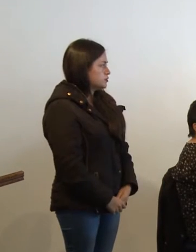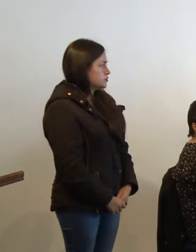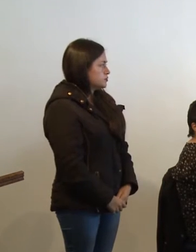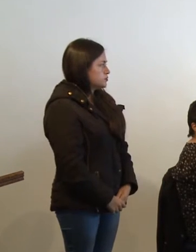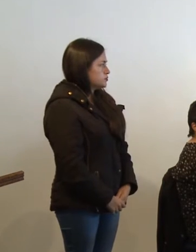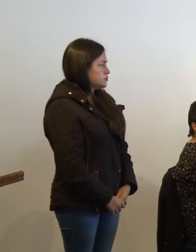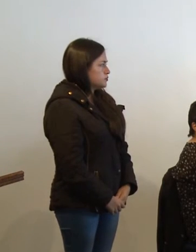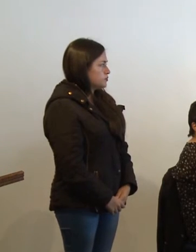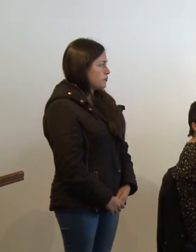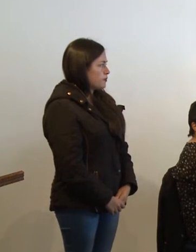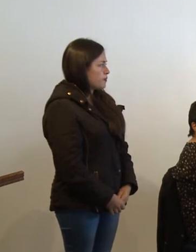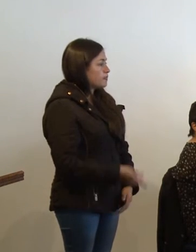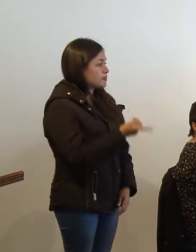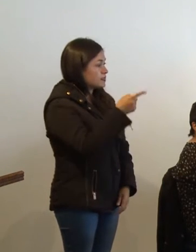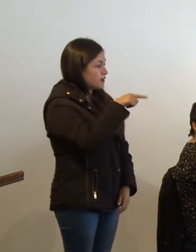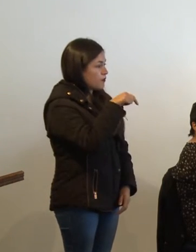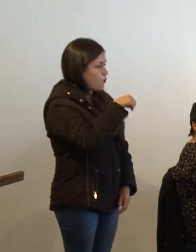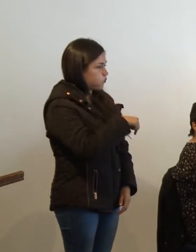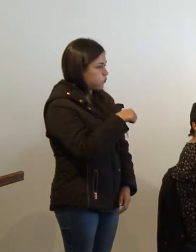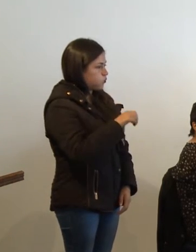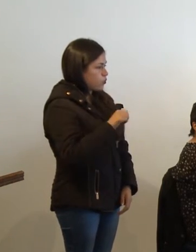también una ocasión